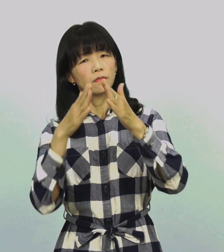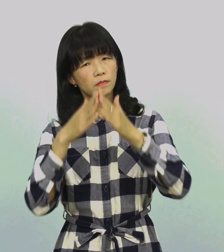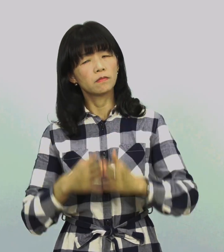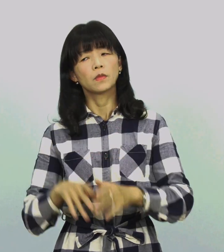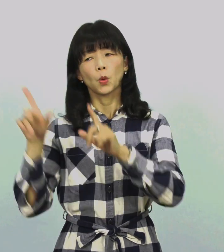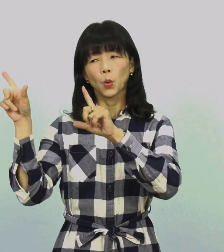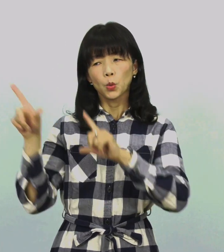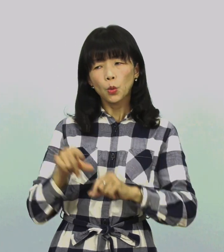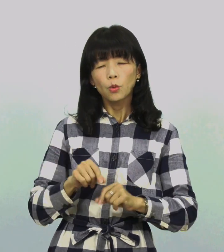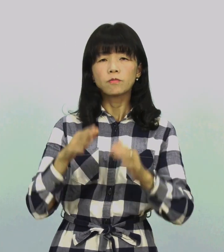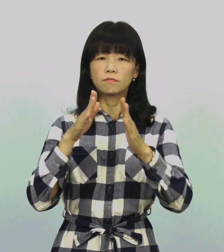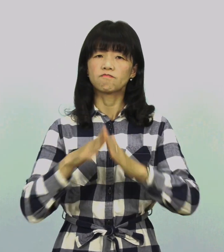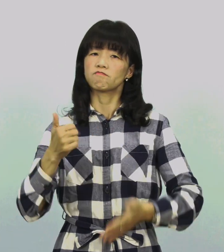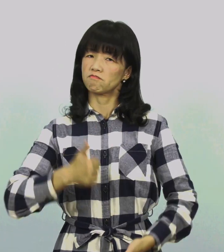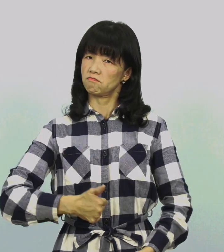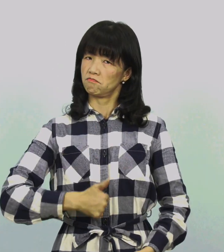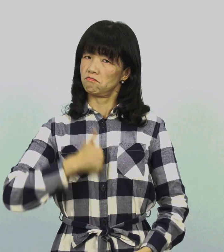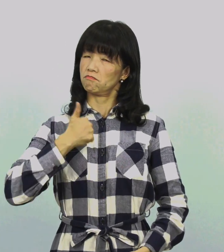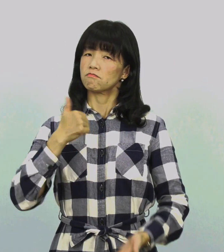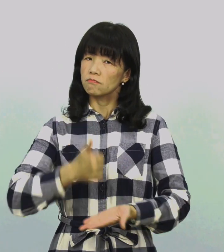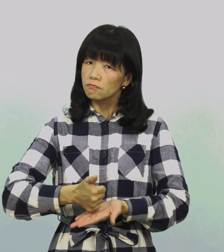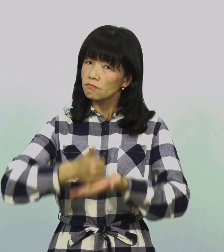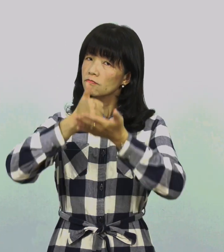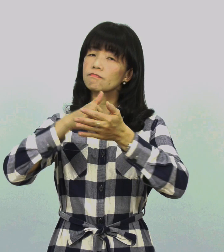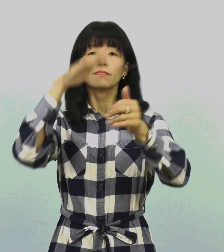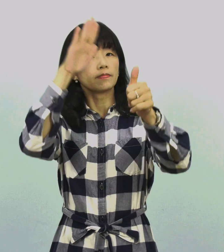以诚实的心来敬拜神。